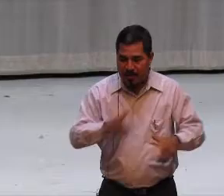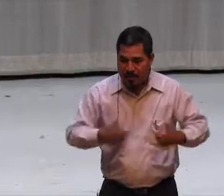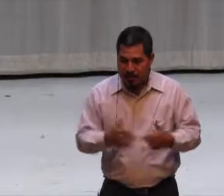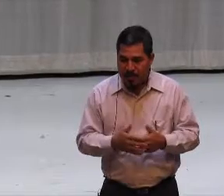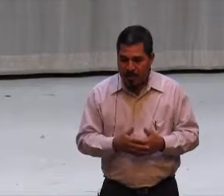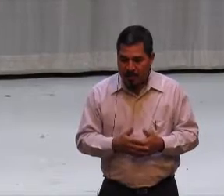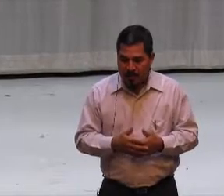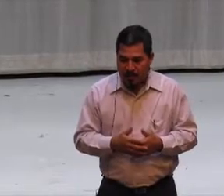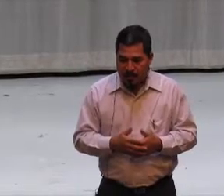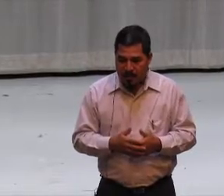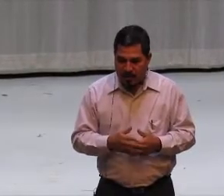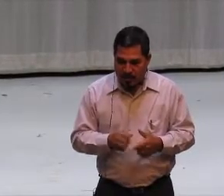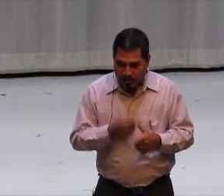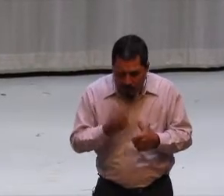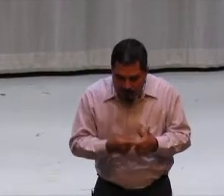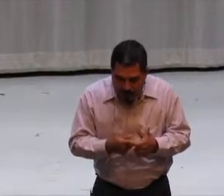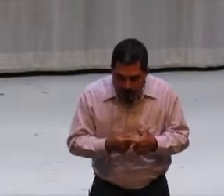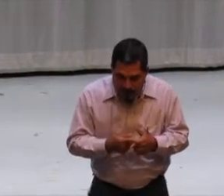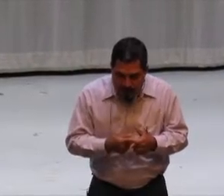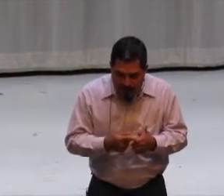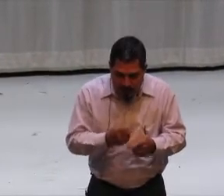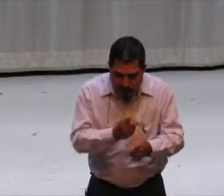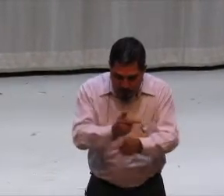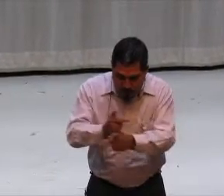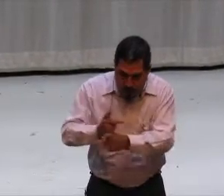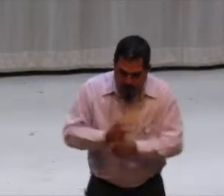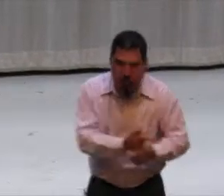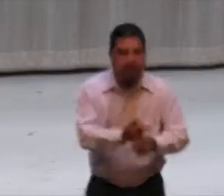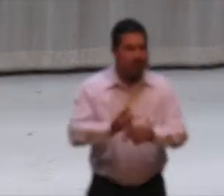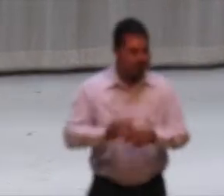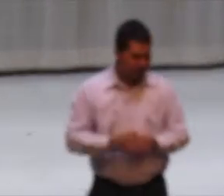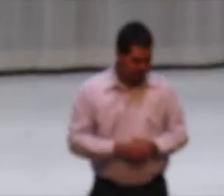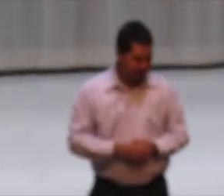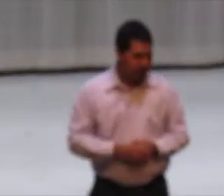vidas, y entonces estar cuidadosos.